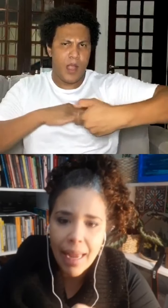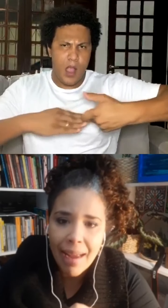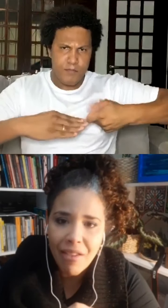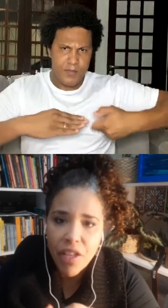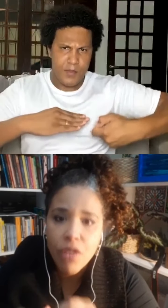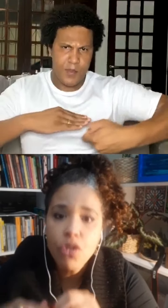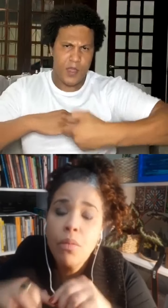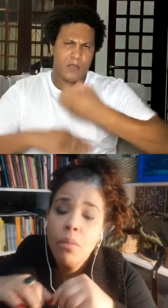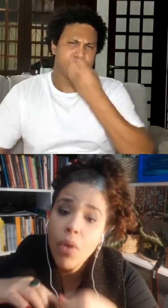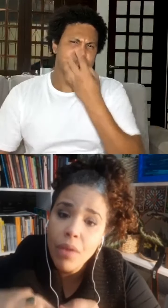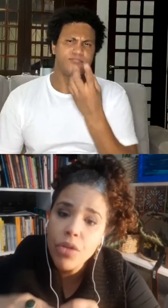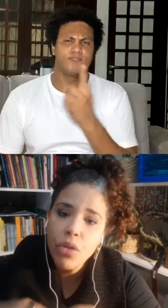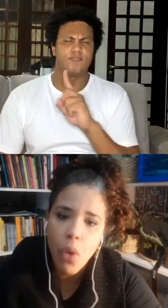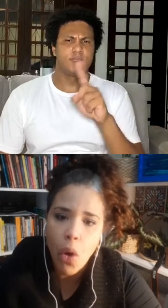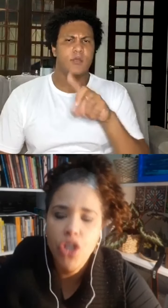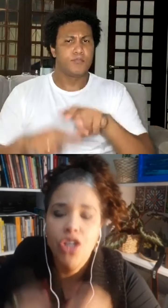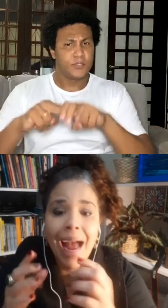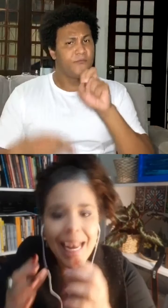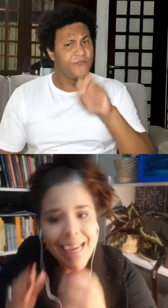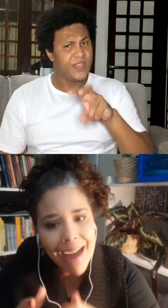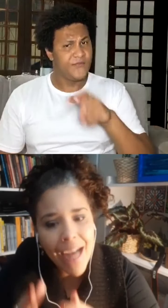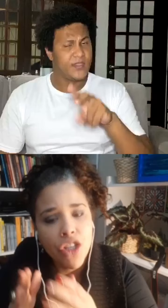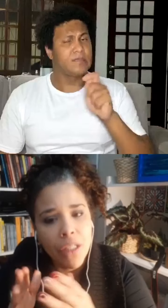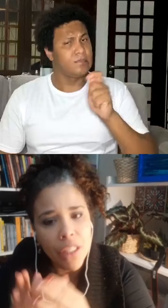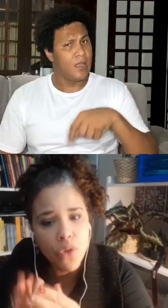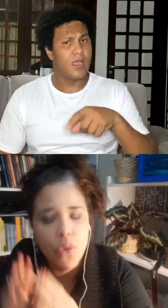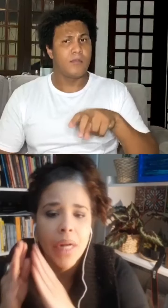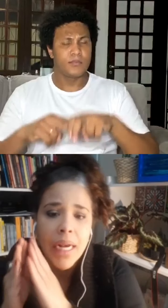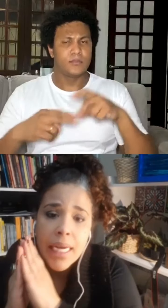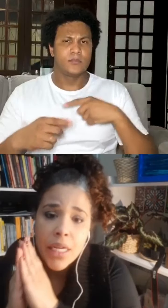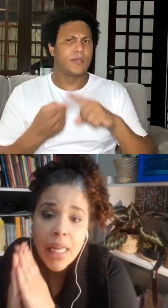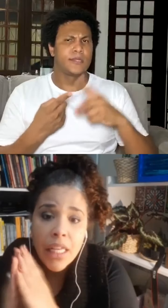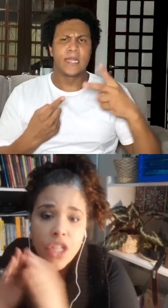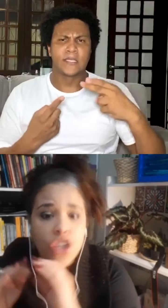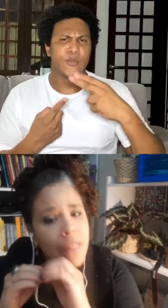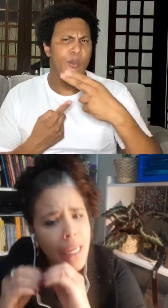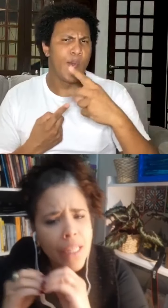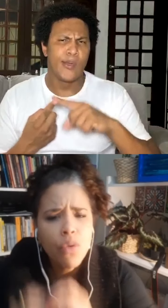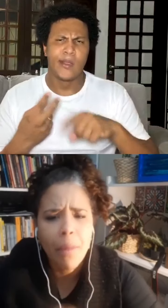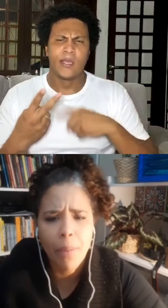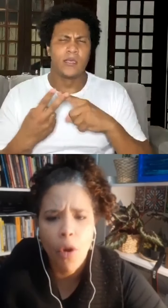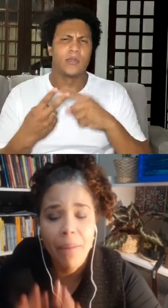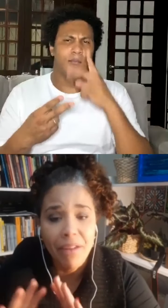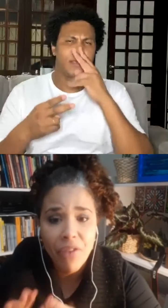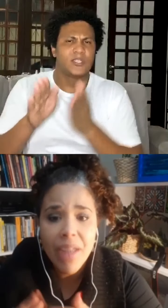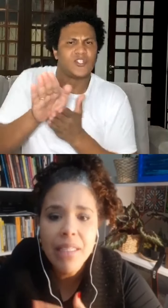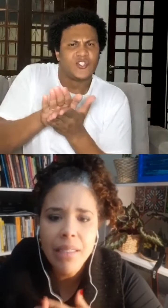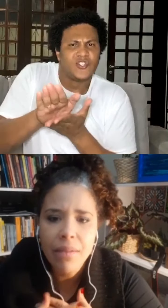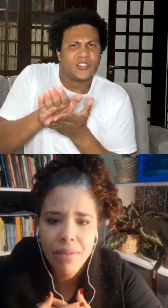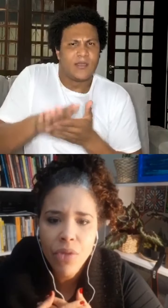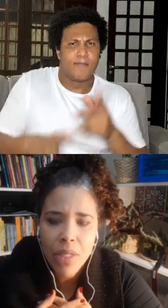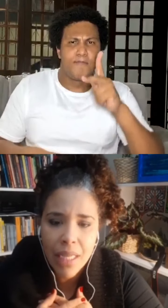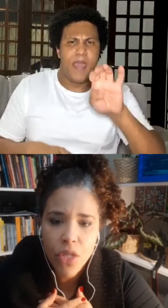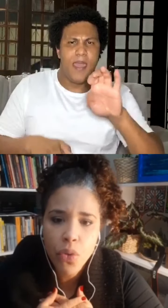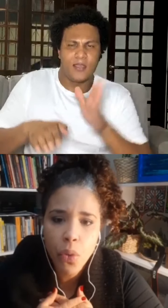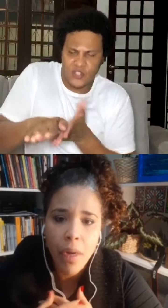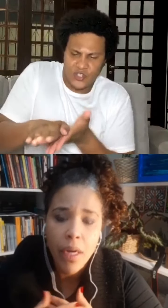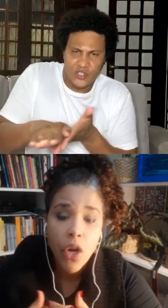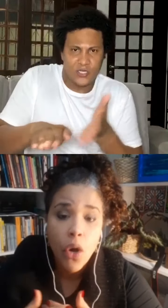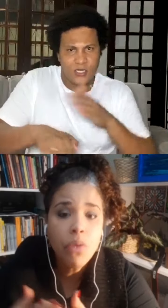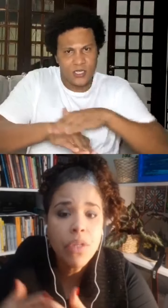carregar vírus por causa do corte. Alicate, tesoura, lixa, tenha a sua própria, faça você a